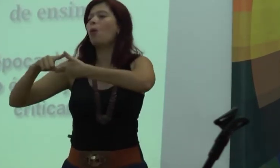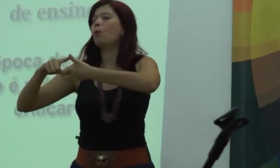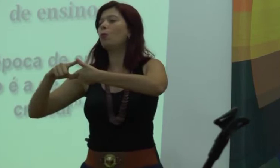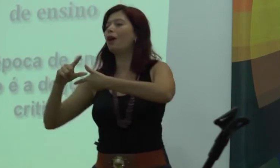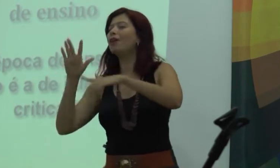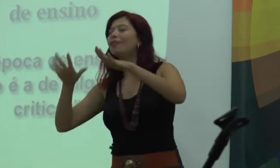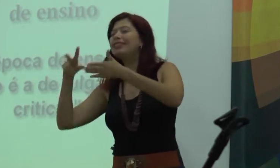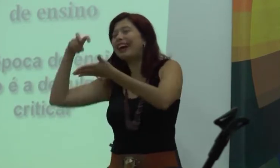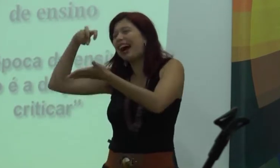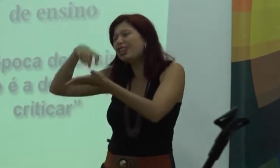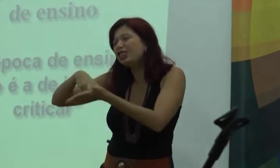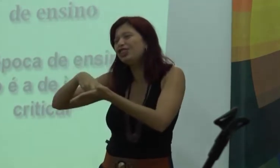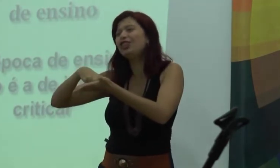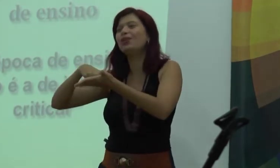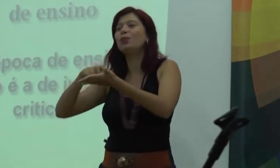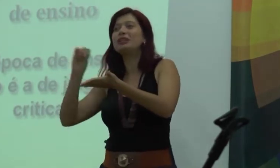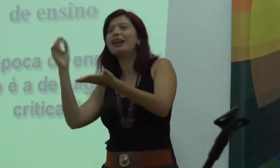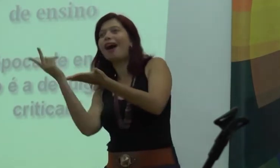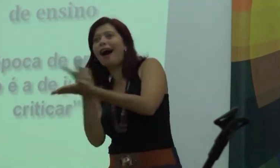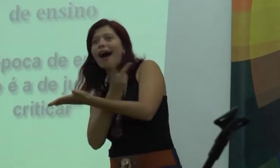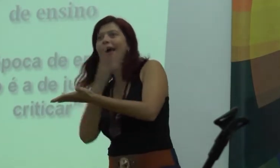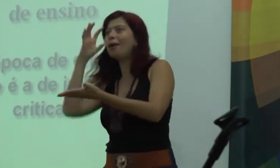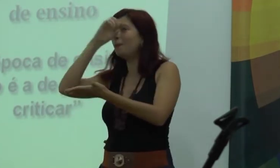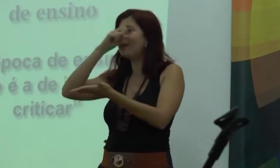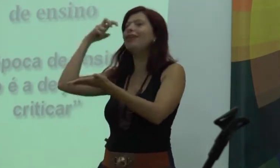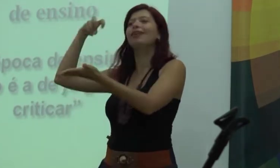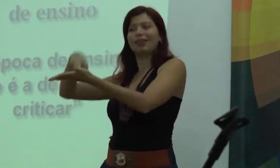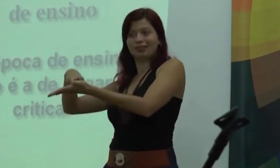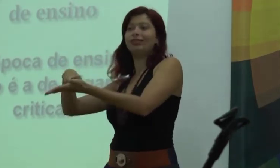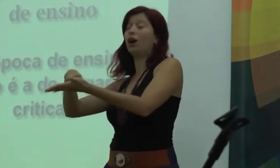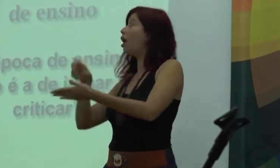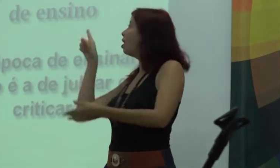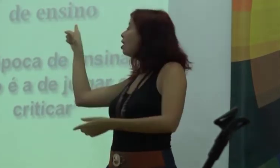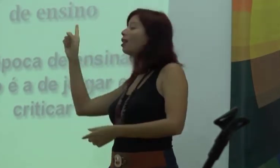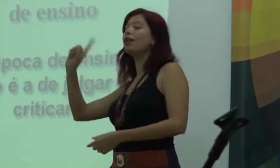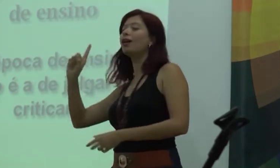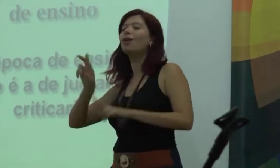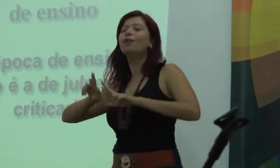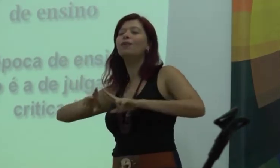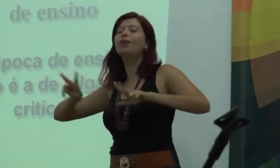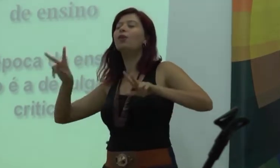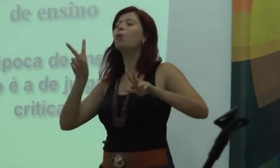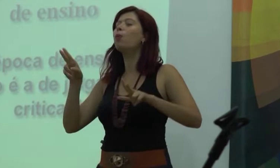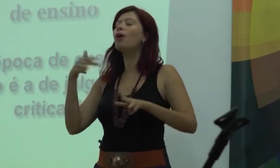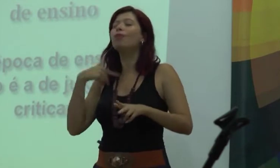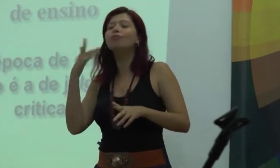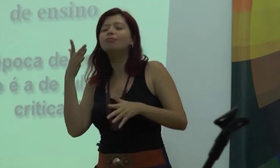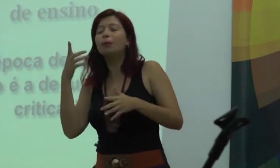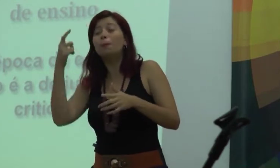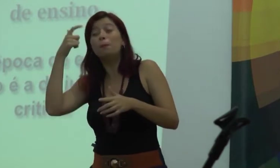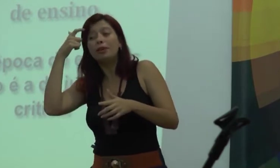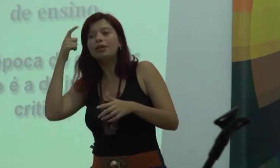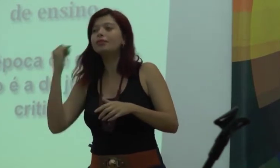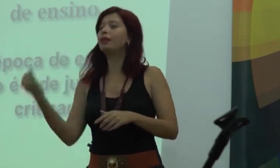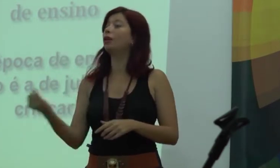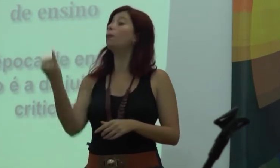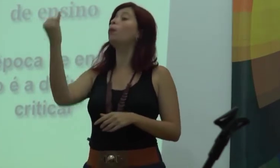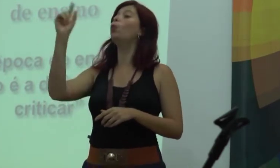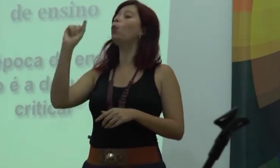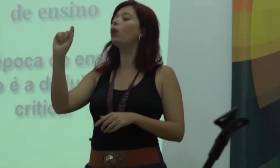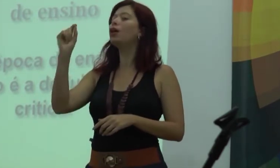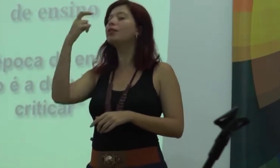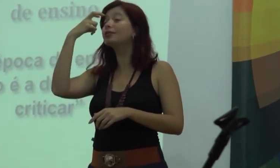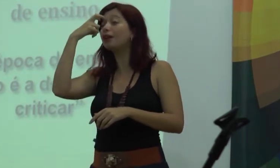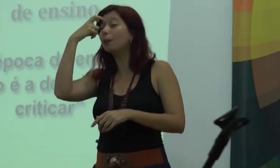sempre tradicionalista, né? Tinha uns castigos para a aprendizagem, mas ele não.